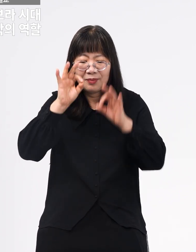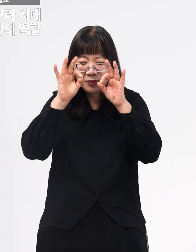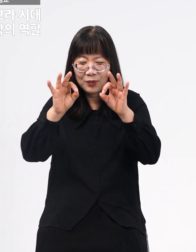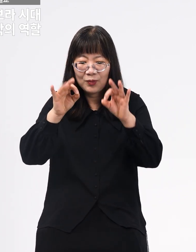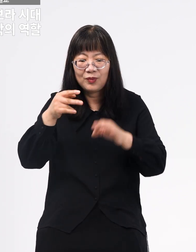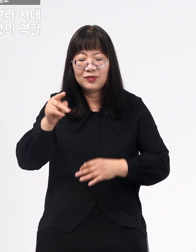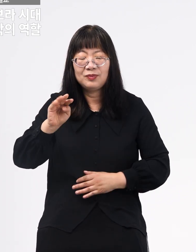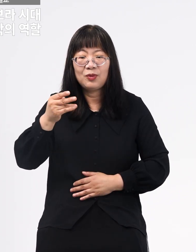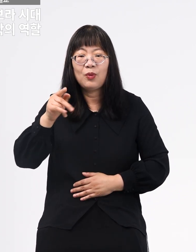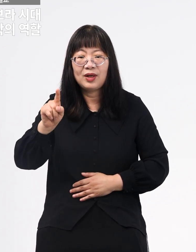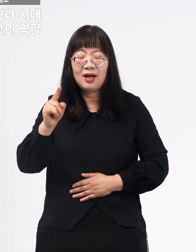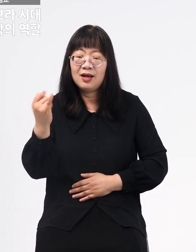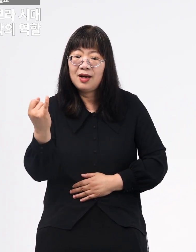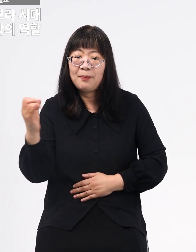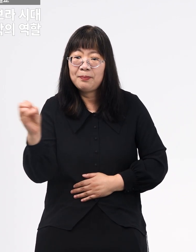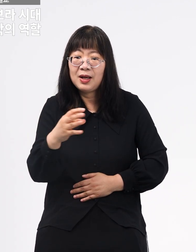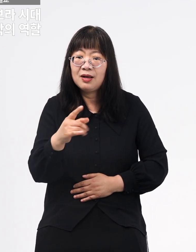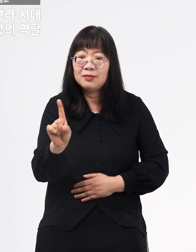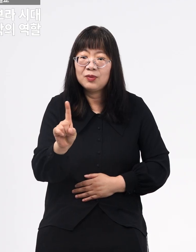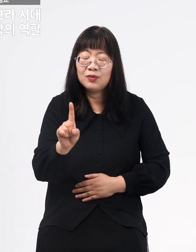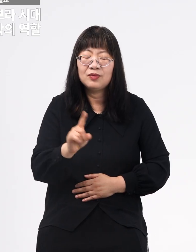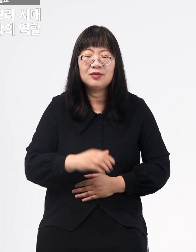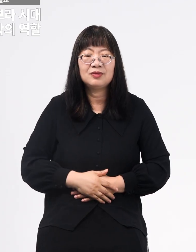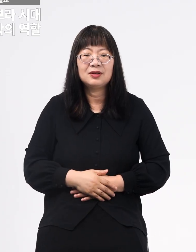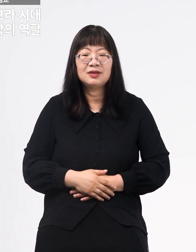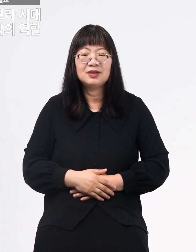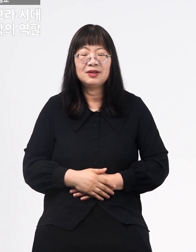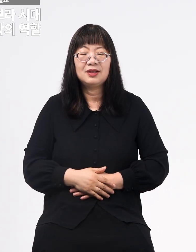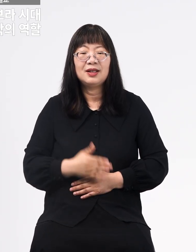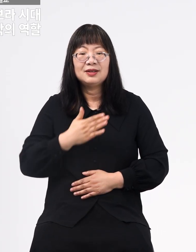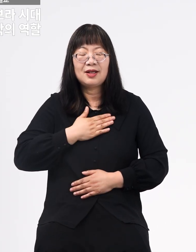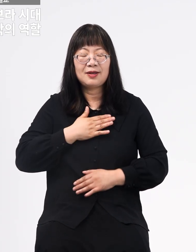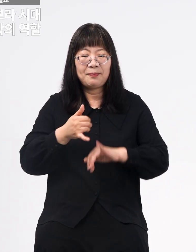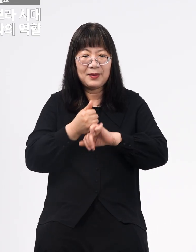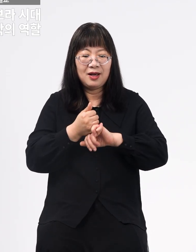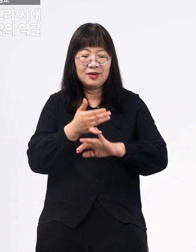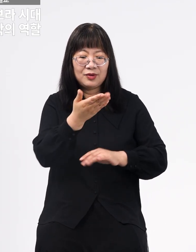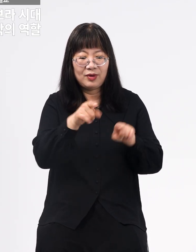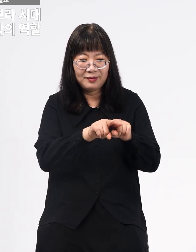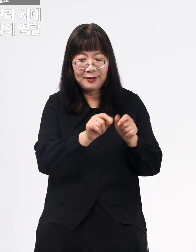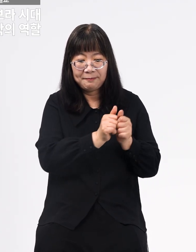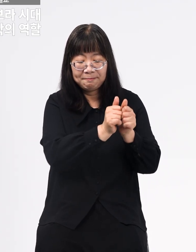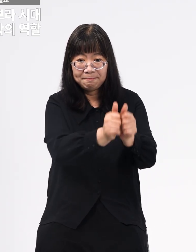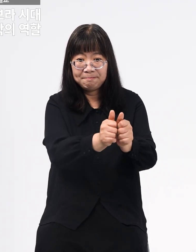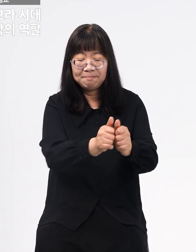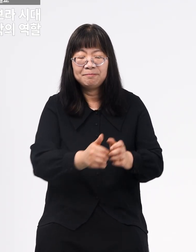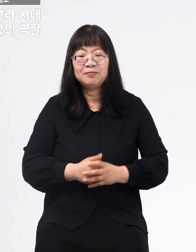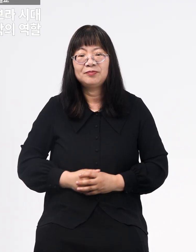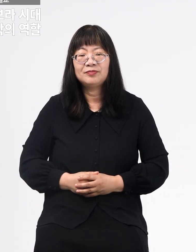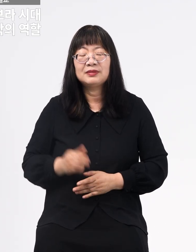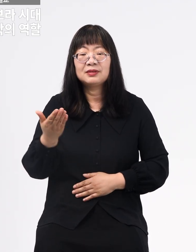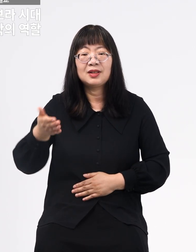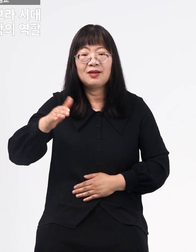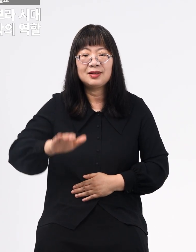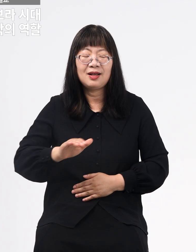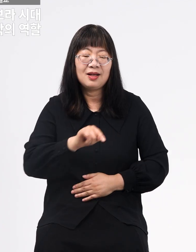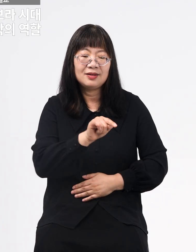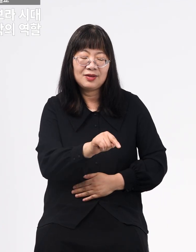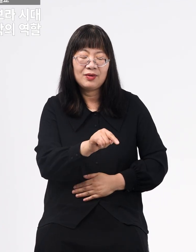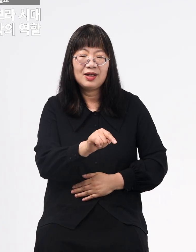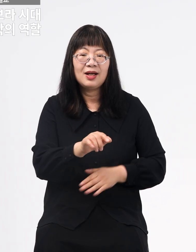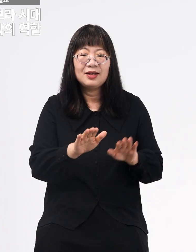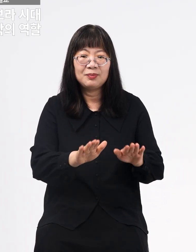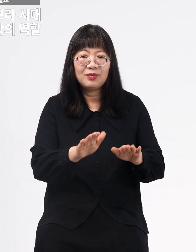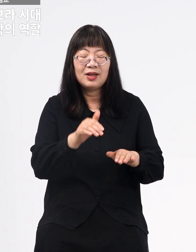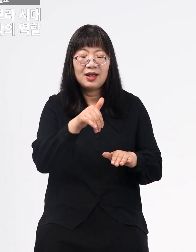드보라가 한 얘기입니다. 이르되 내가 반드시 너와 함께 가리라. 그러나 네가